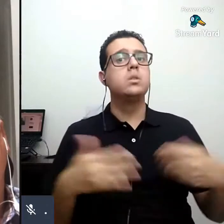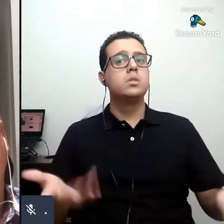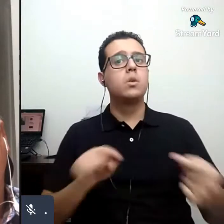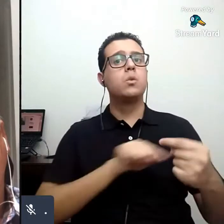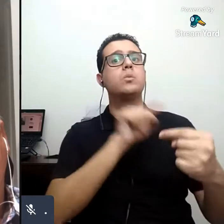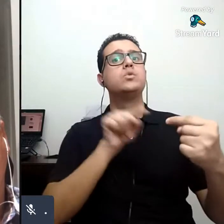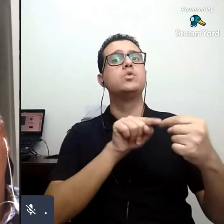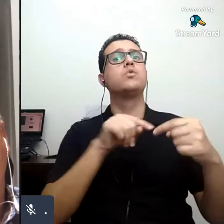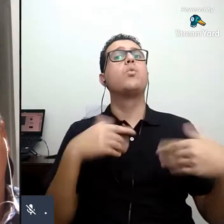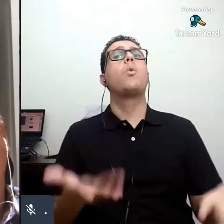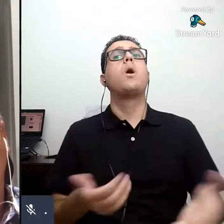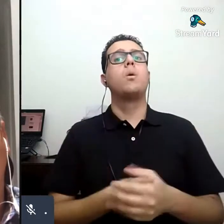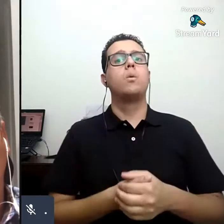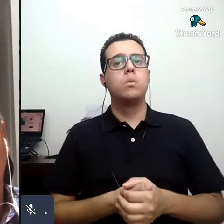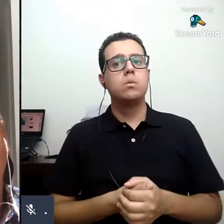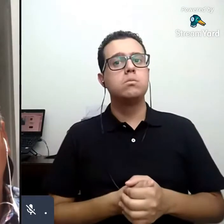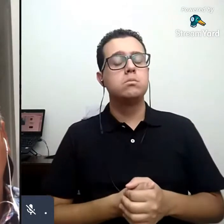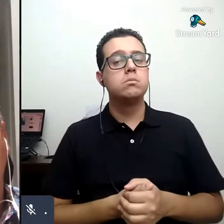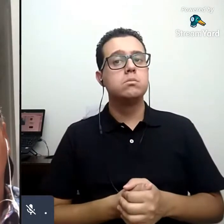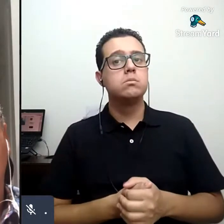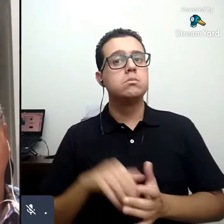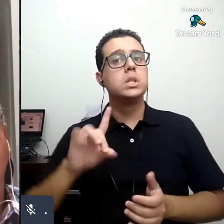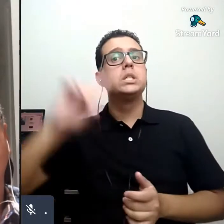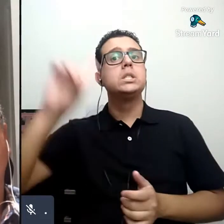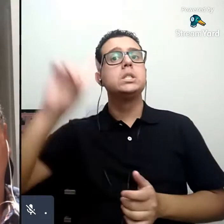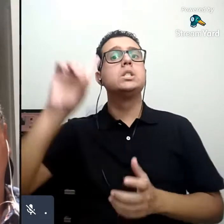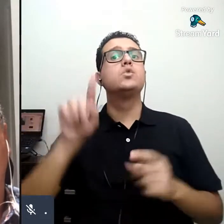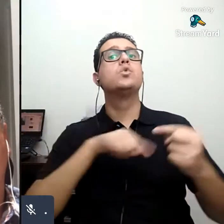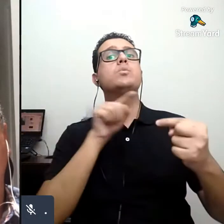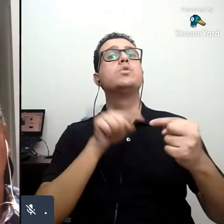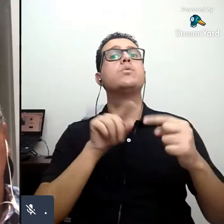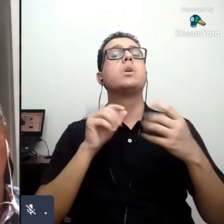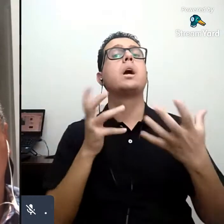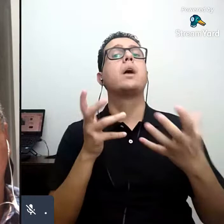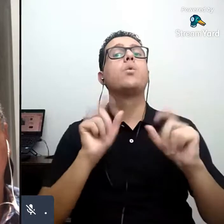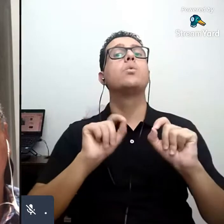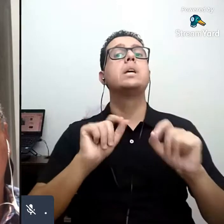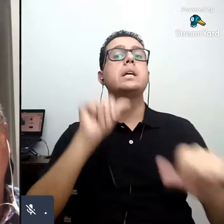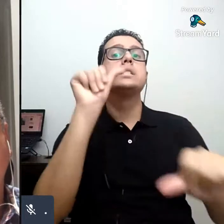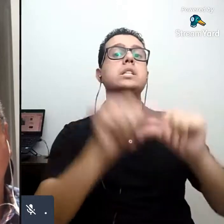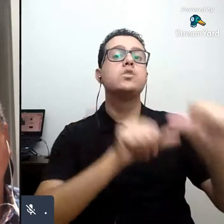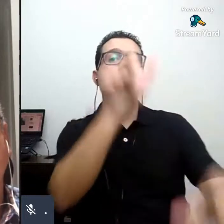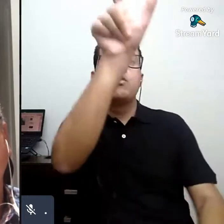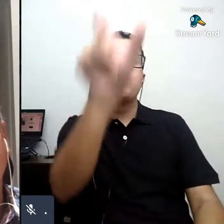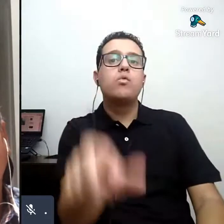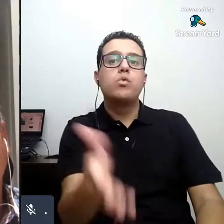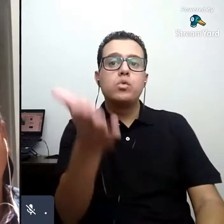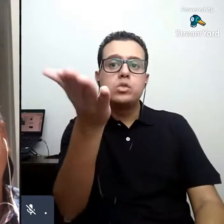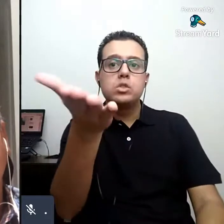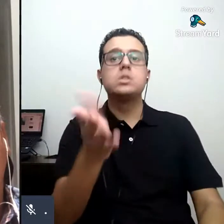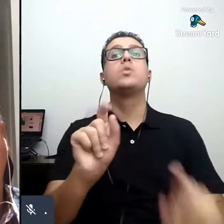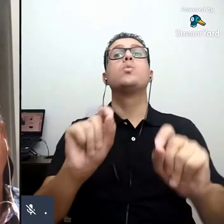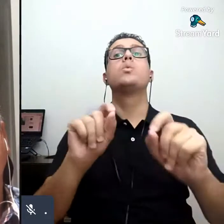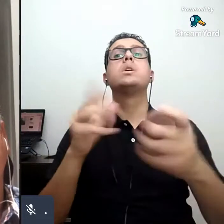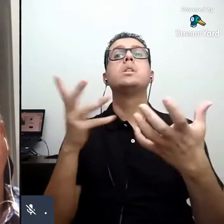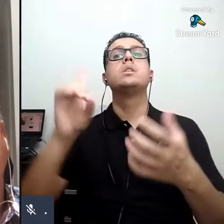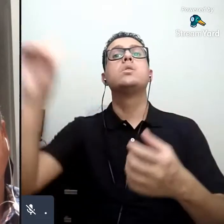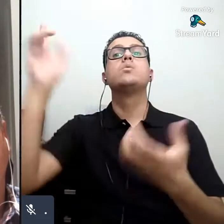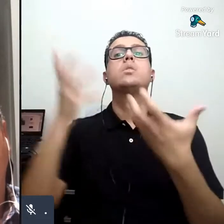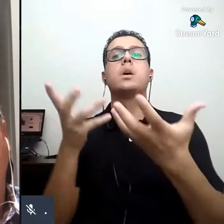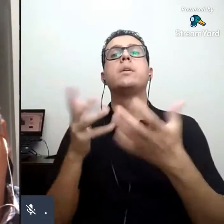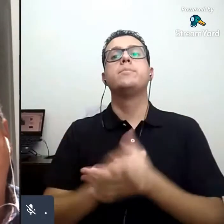dele? No que ele quer te transformar? Qual é o quadro de